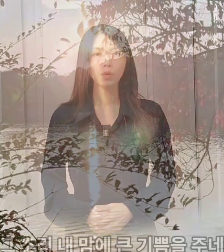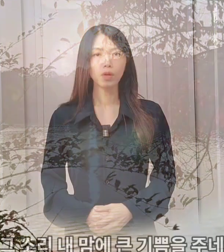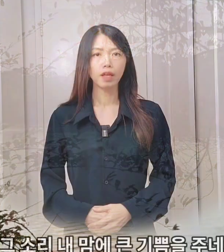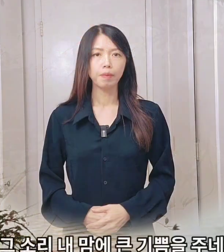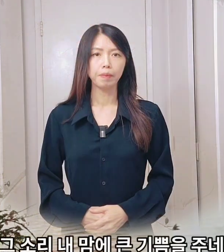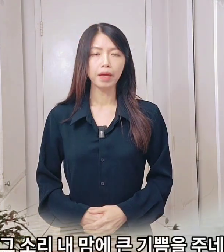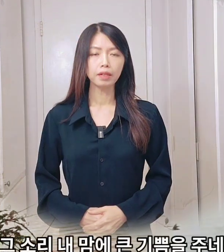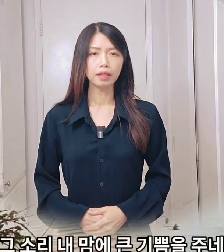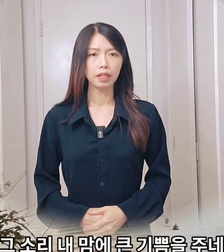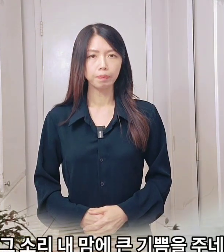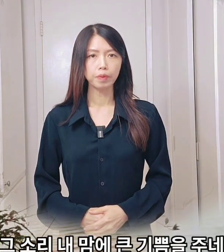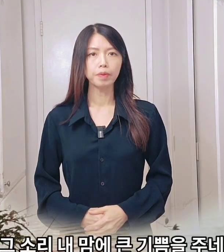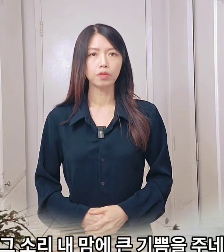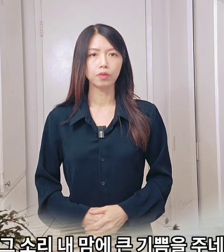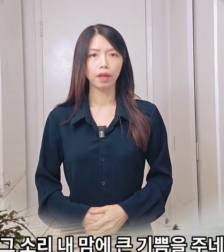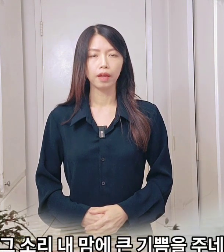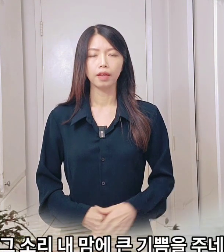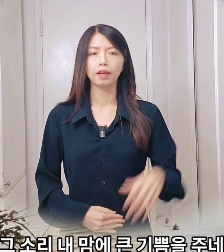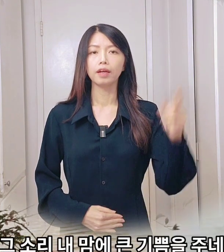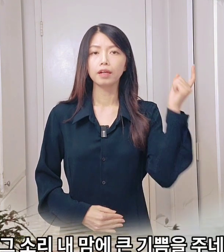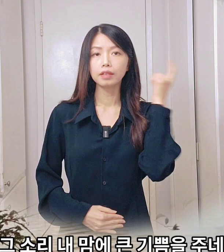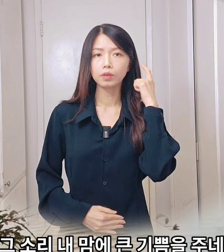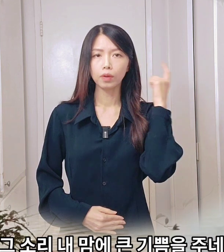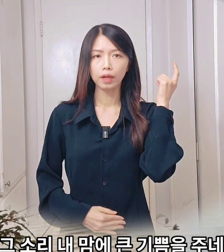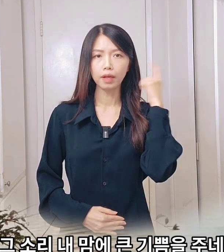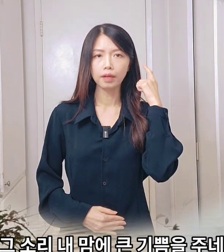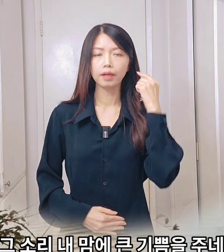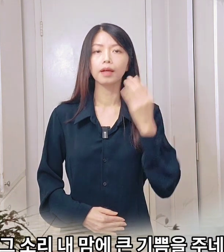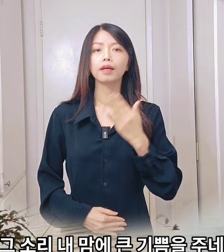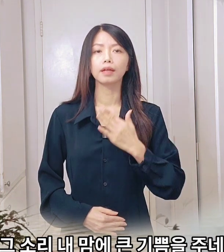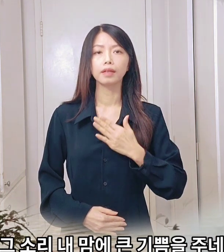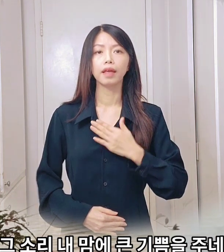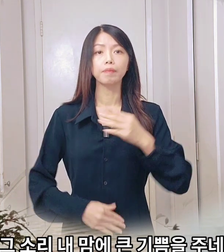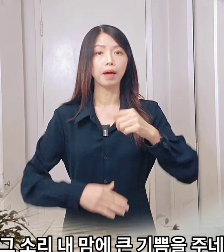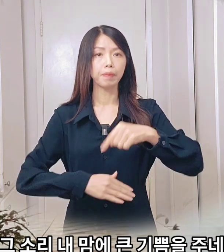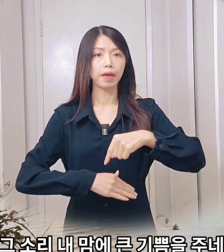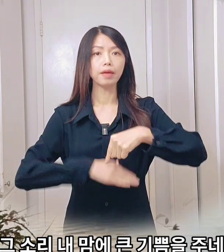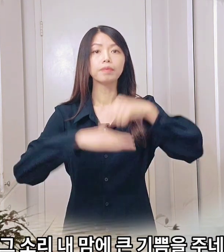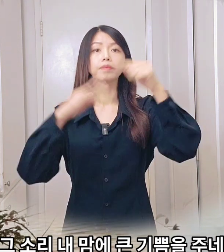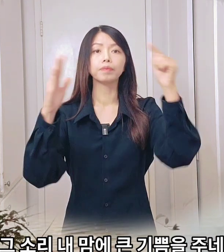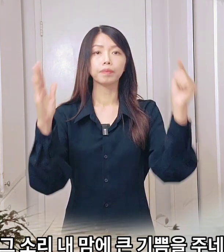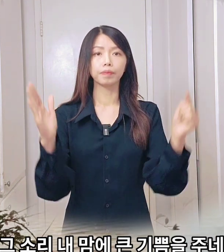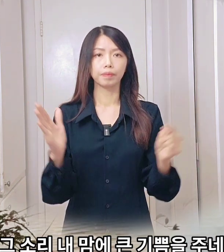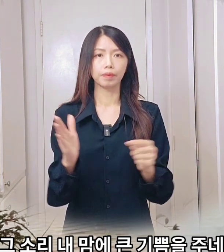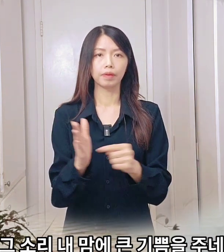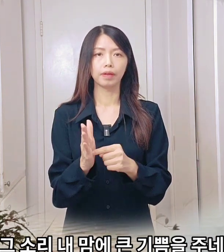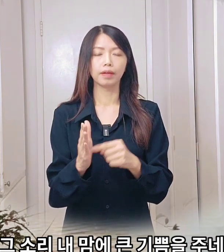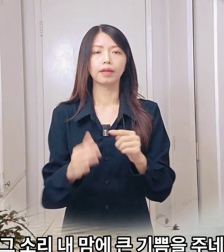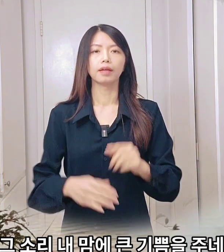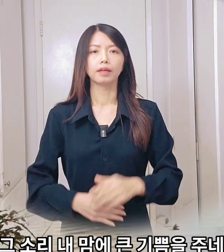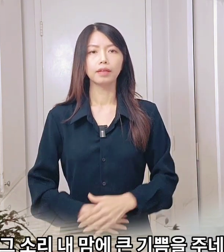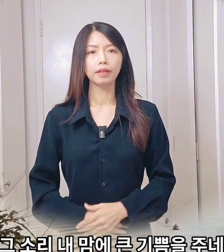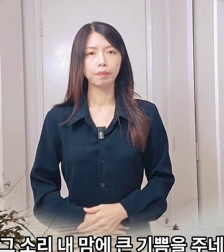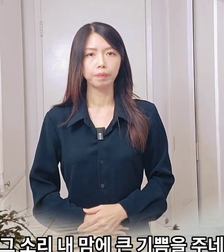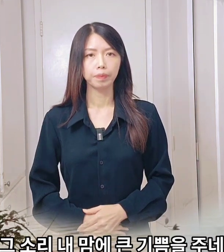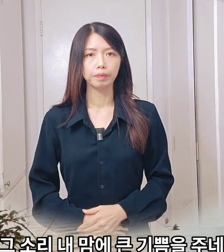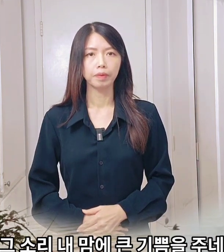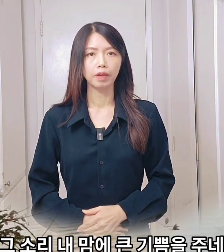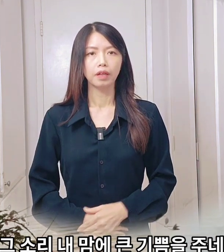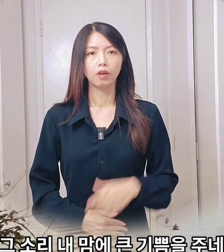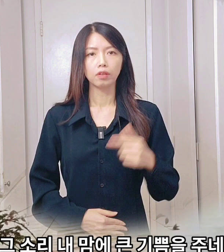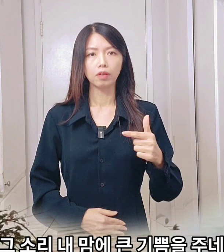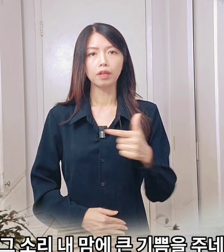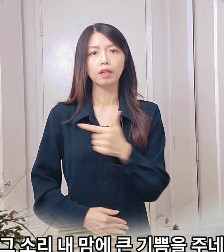그 소리 내 맘에 큰 기쁨을 주네. 그 소리 내 맘에 큰